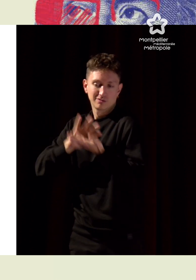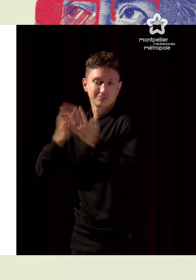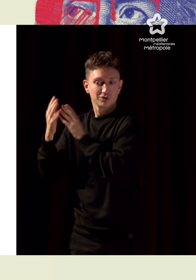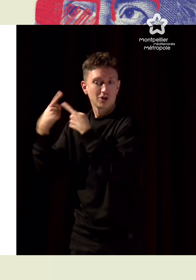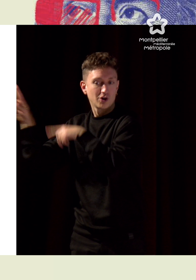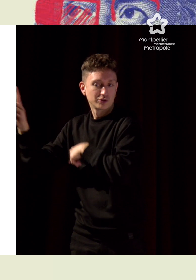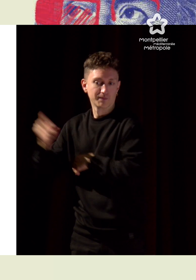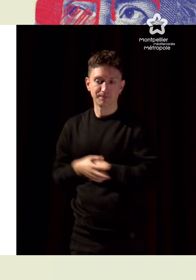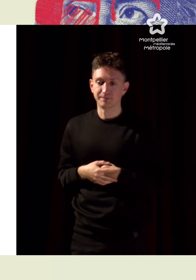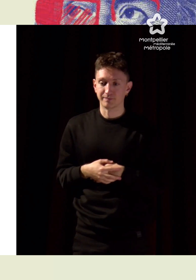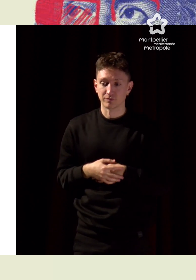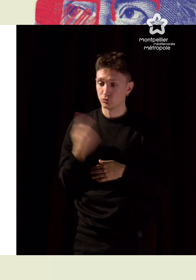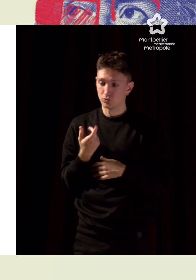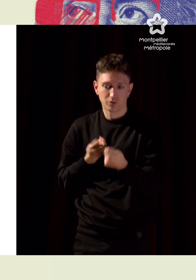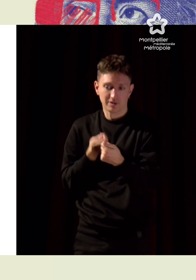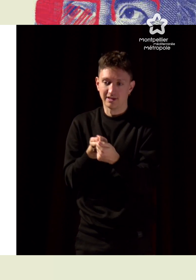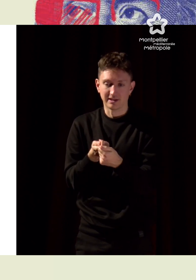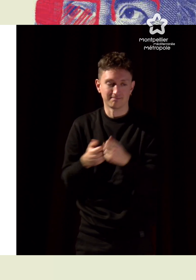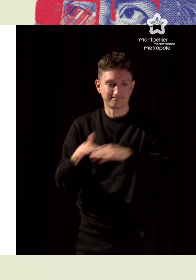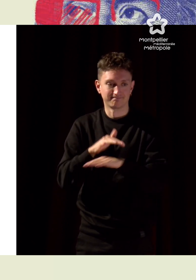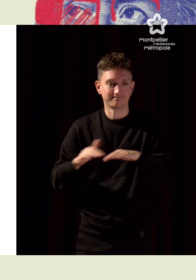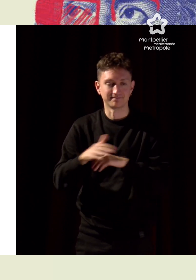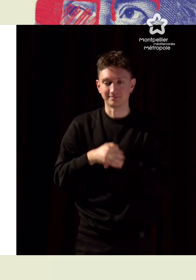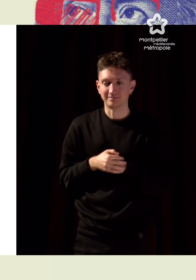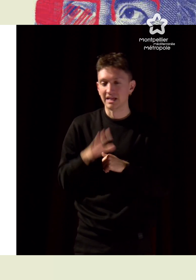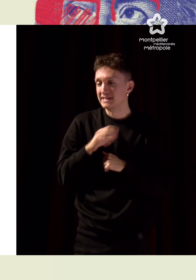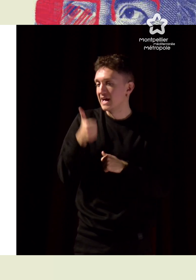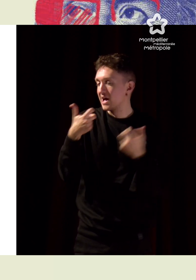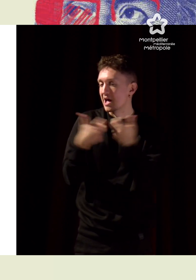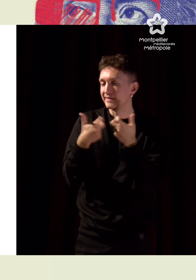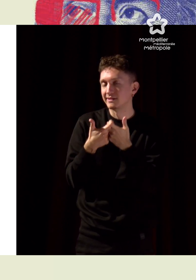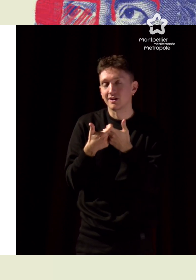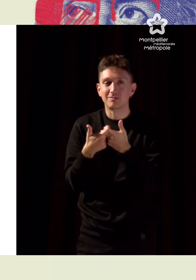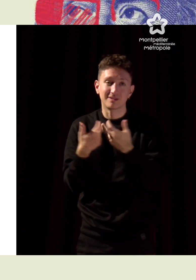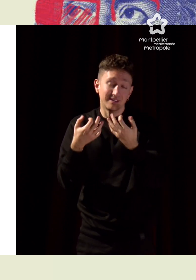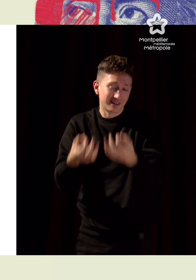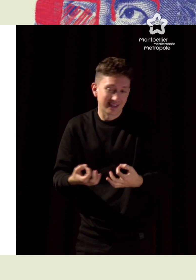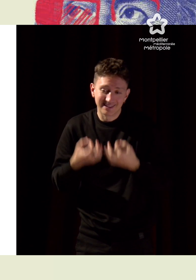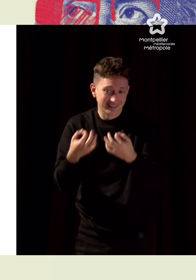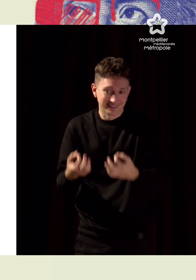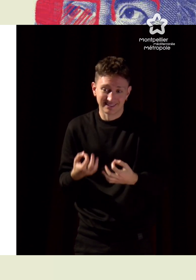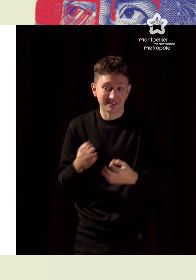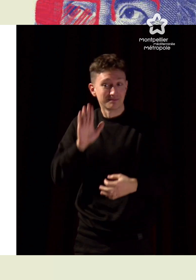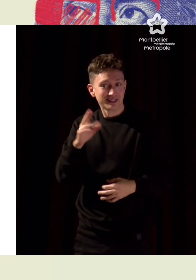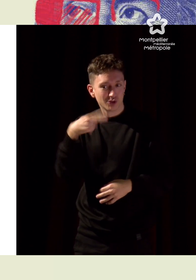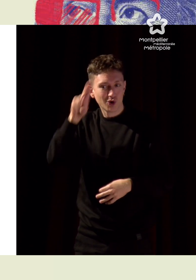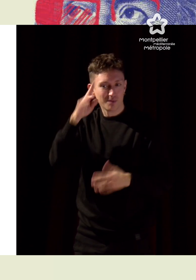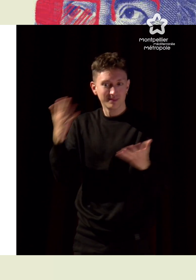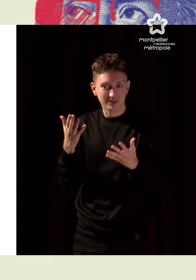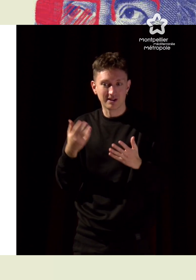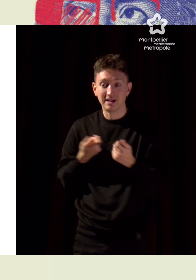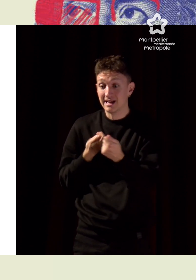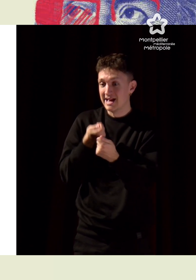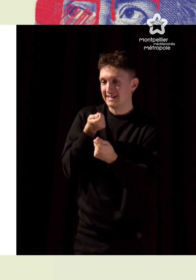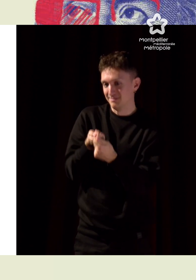s'adapter génétiquement. Et l'exemple le plus classique qui nous touche beaucoup en Europe, c'est l'adaptation à